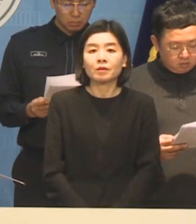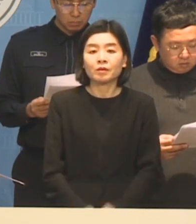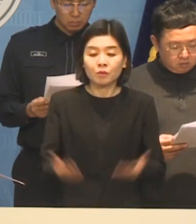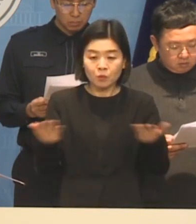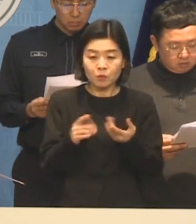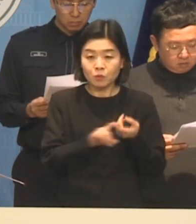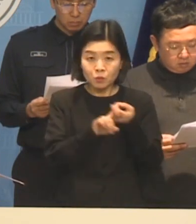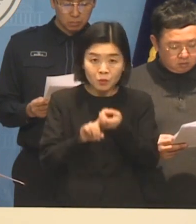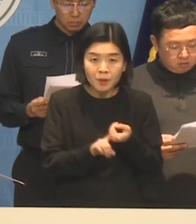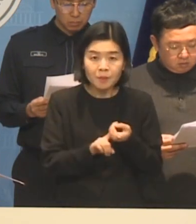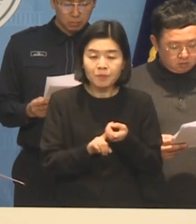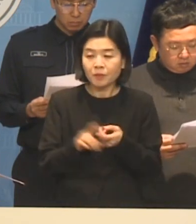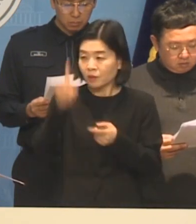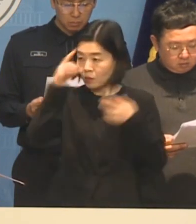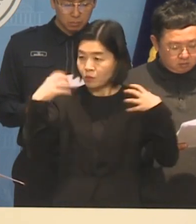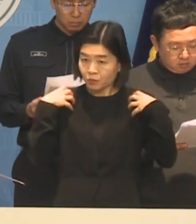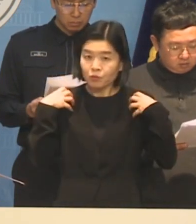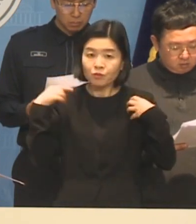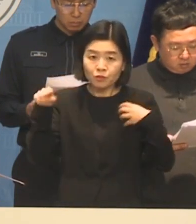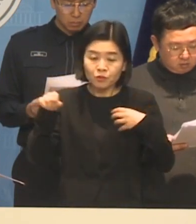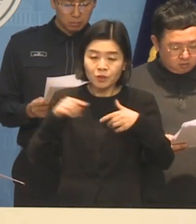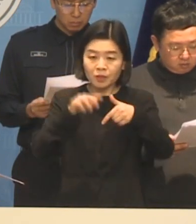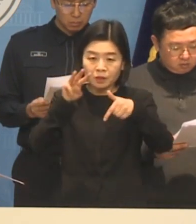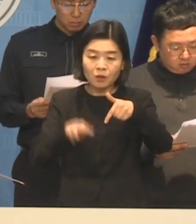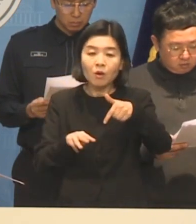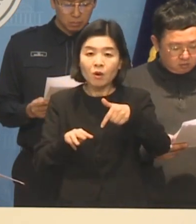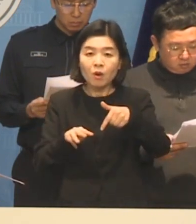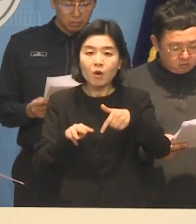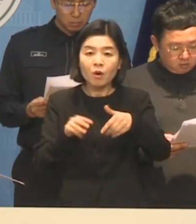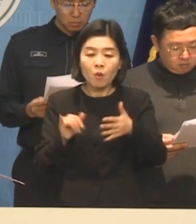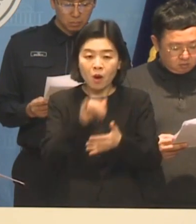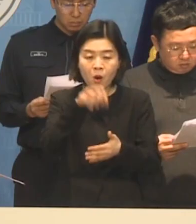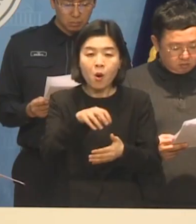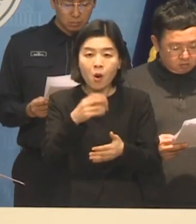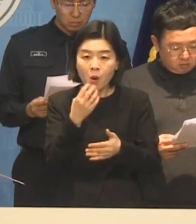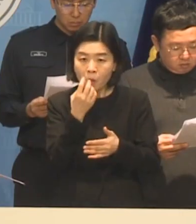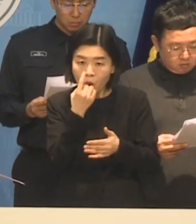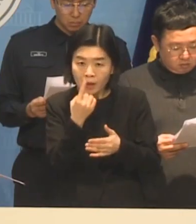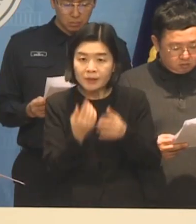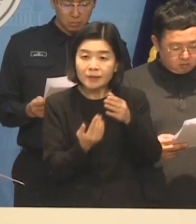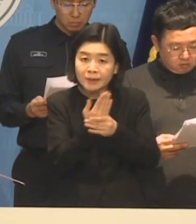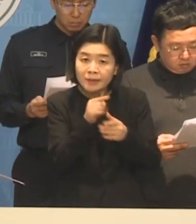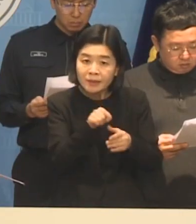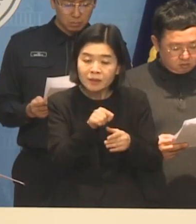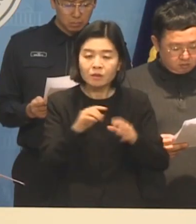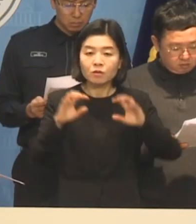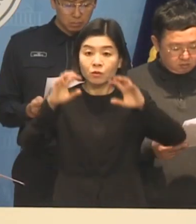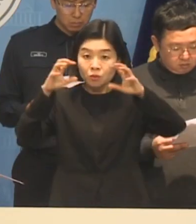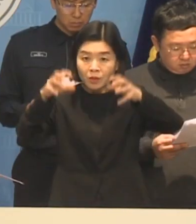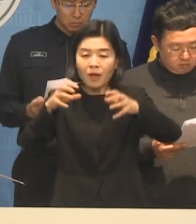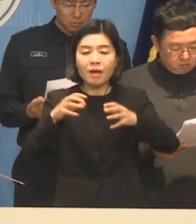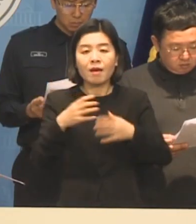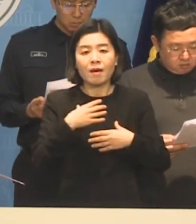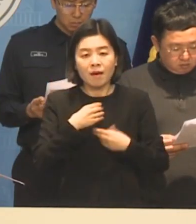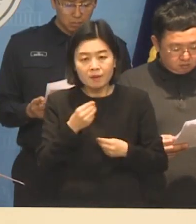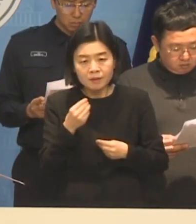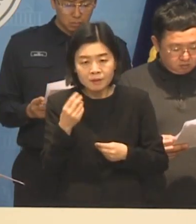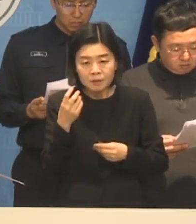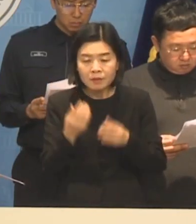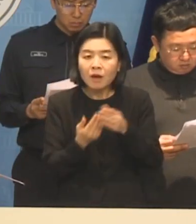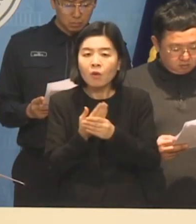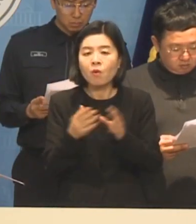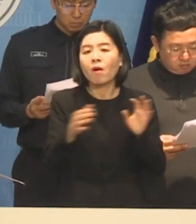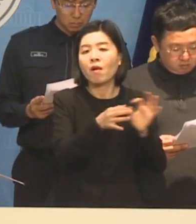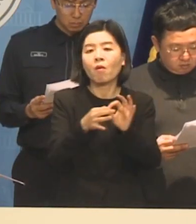정부가 인천공항에서 발생한 보안 사고가 국가의 항공 안전을 위협하는 중대한 사안으로 이어질 수 있다는